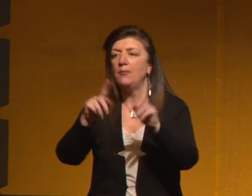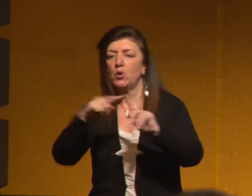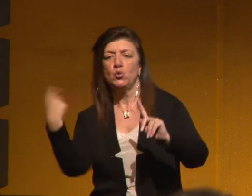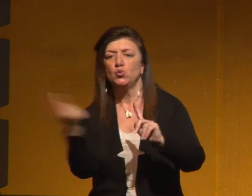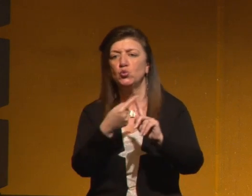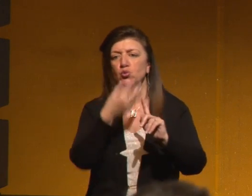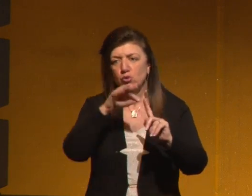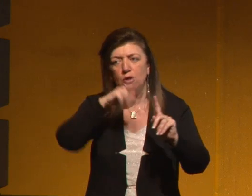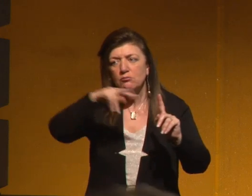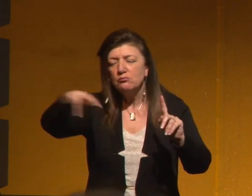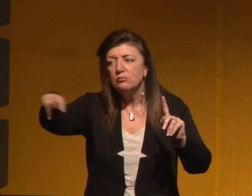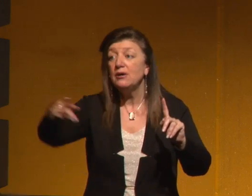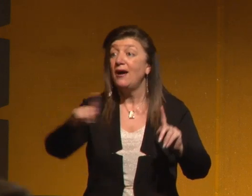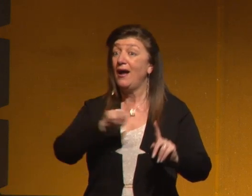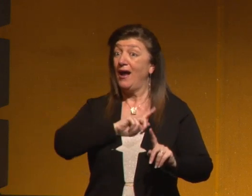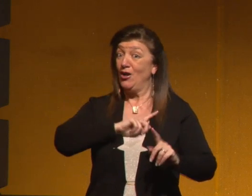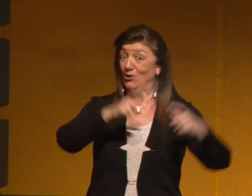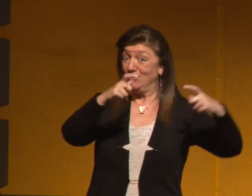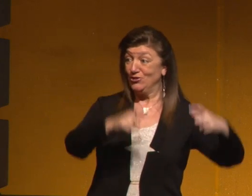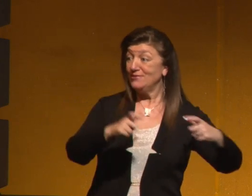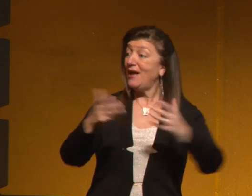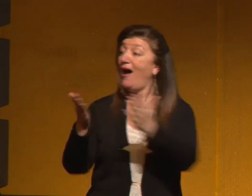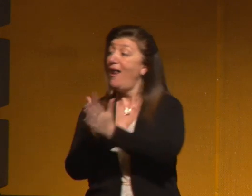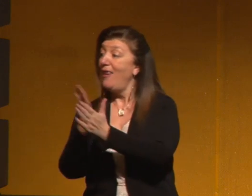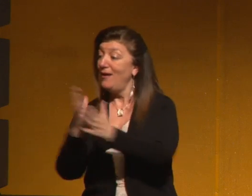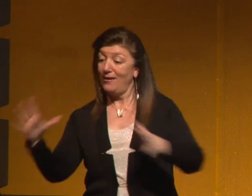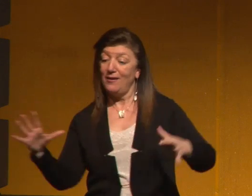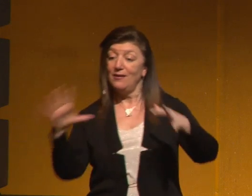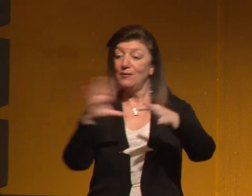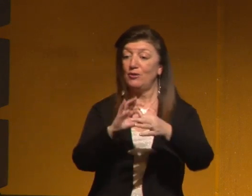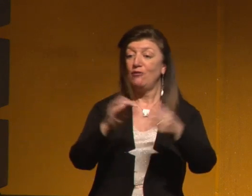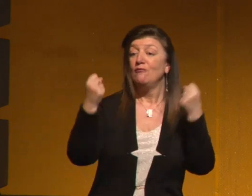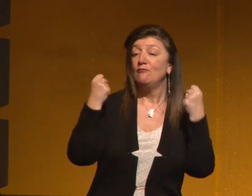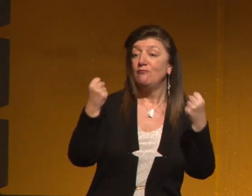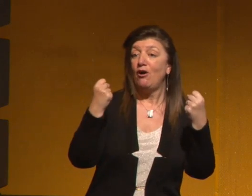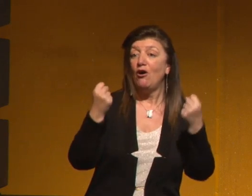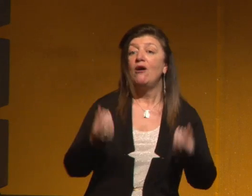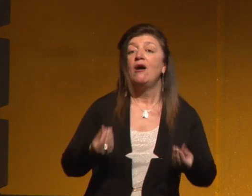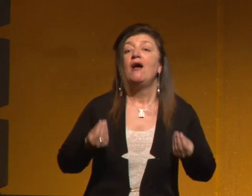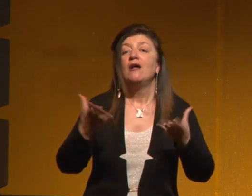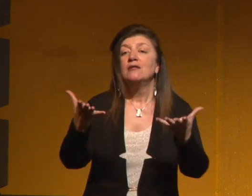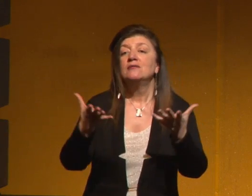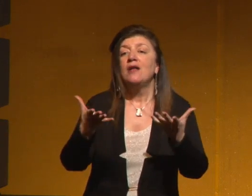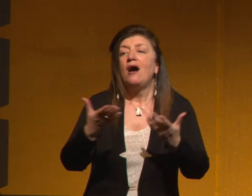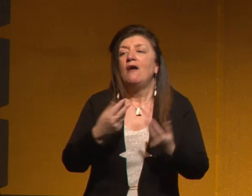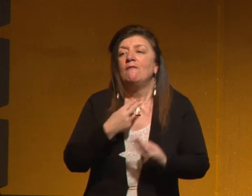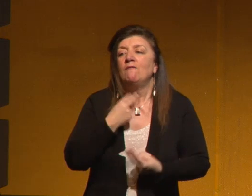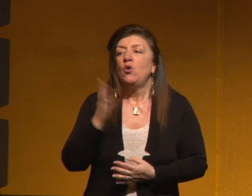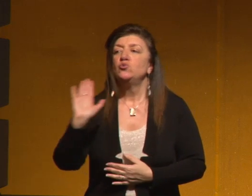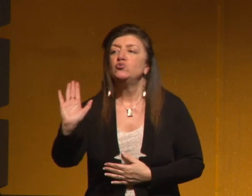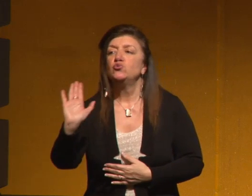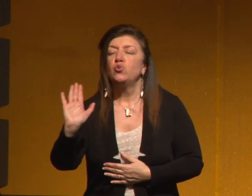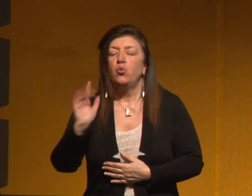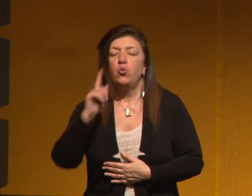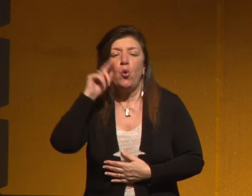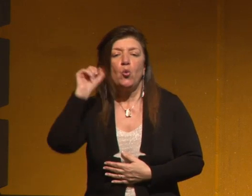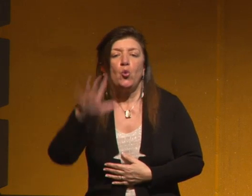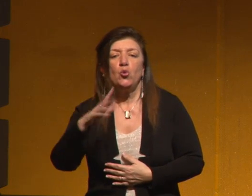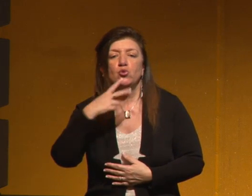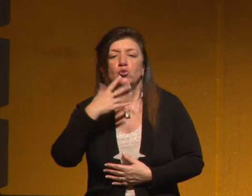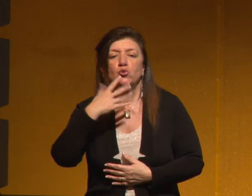il libro e la nostra città è un legame forte che dà sostanza la sostanza la vocazione culturale più autentica qui nel